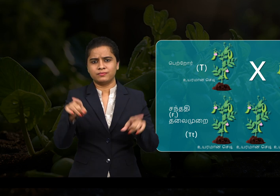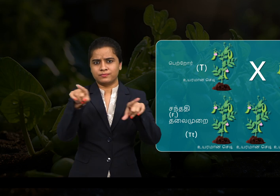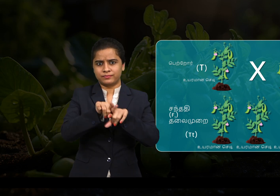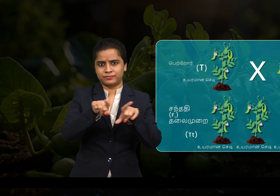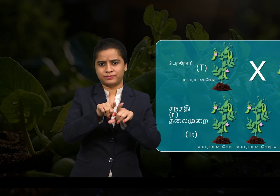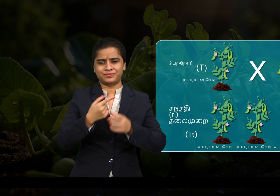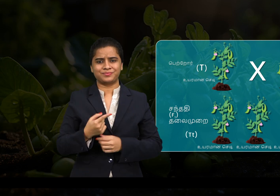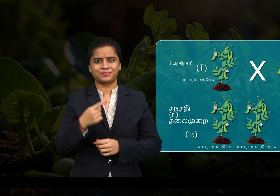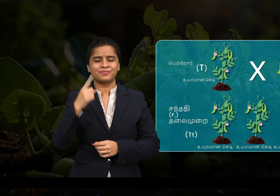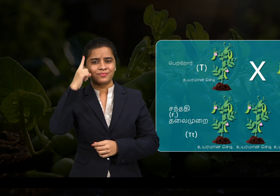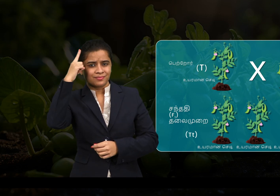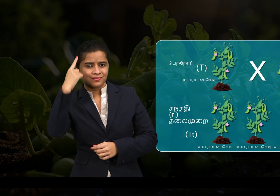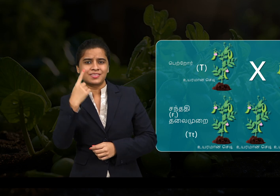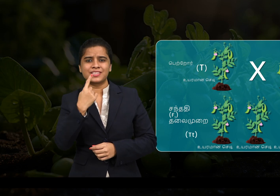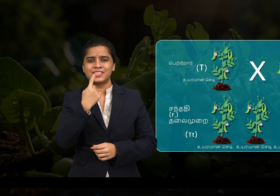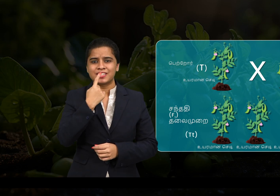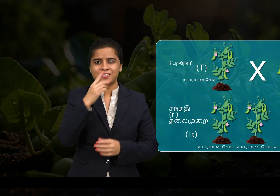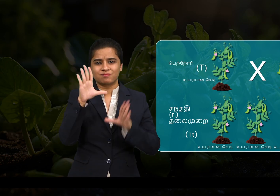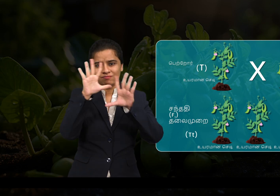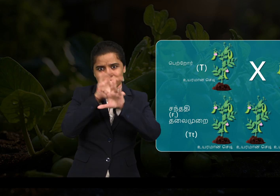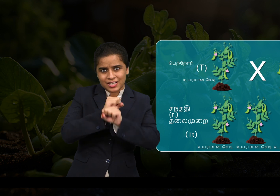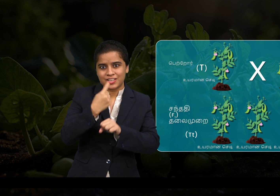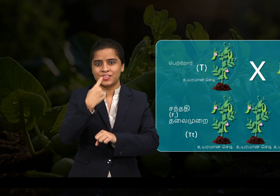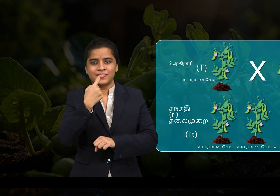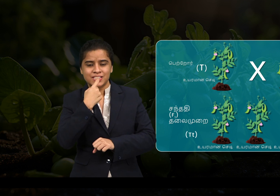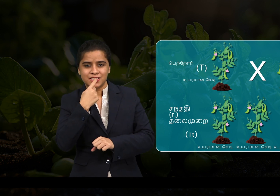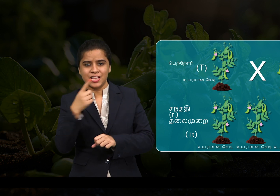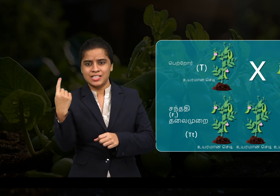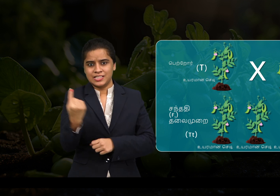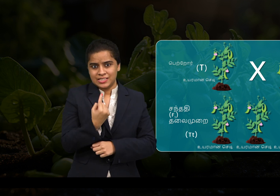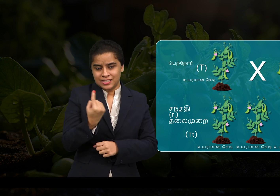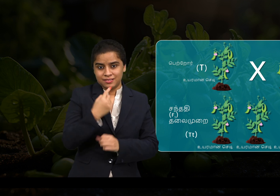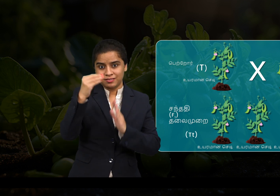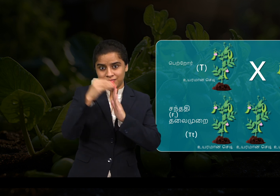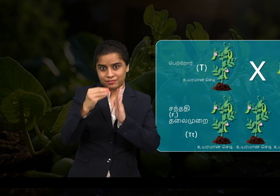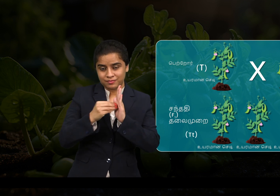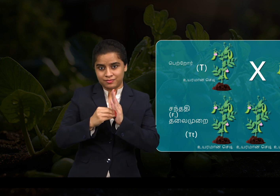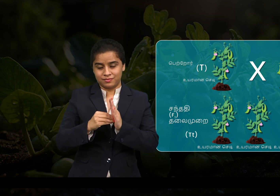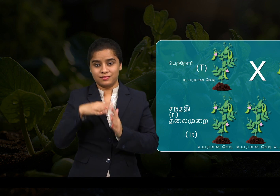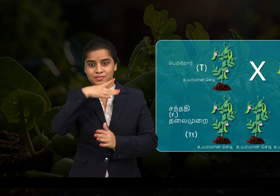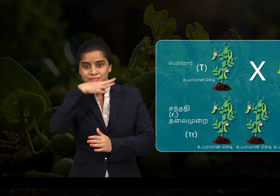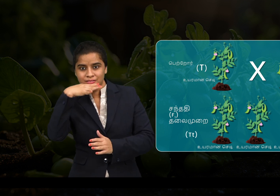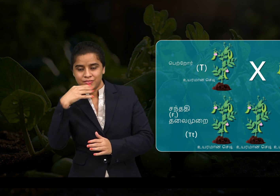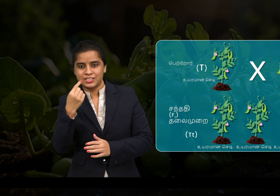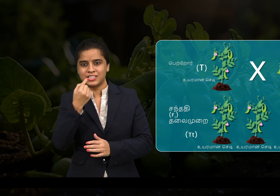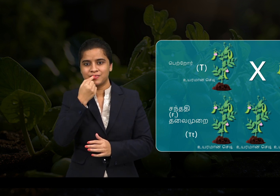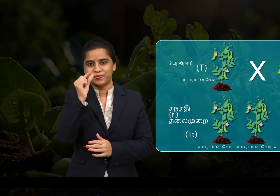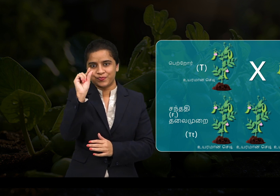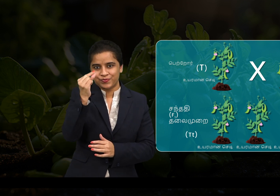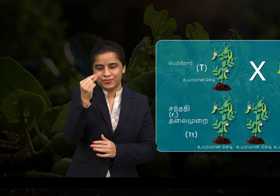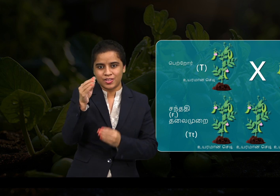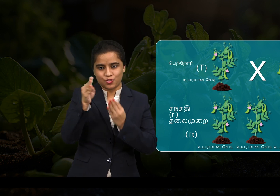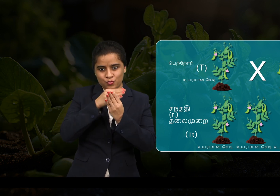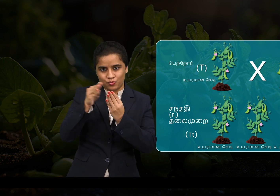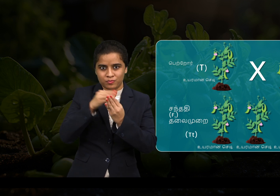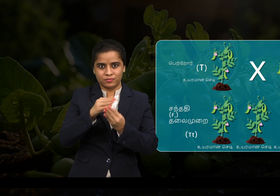இதேபோல் சாம்பல் மற்றும் வெள்ளை வடிவங்கள் விதை தோல் நிறத்தின் ஒற்றை பண்பாகும்.